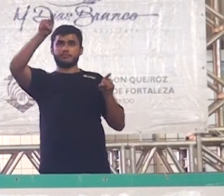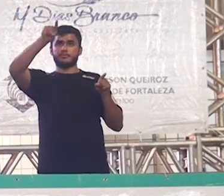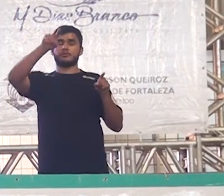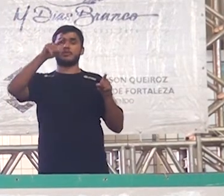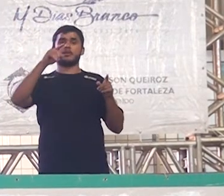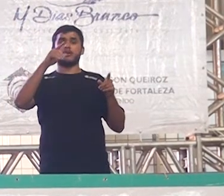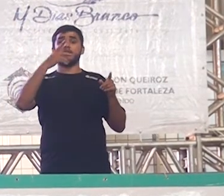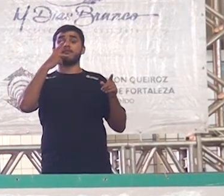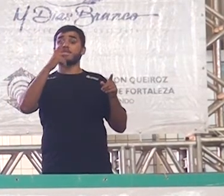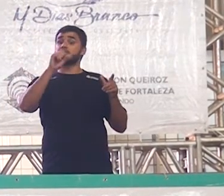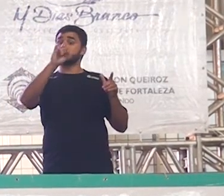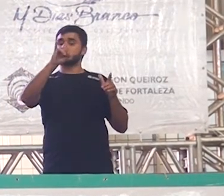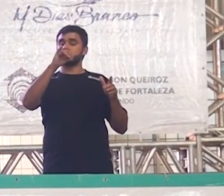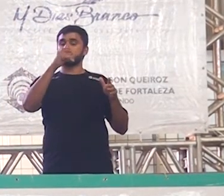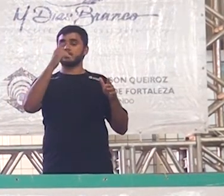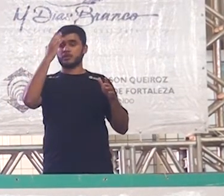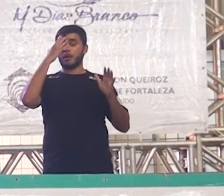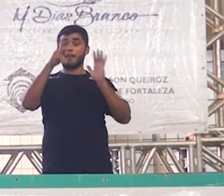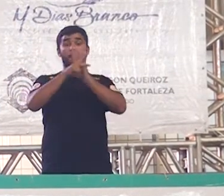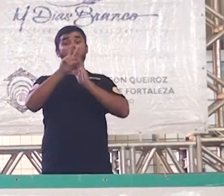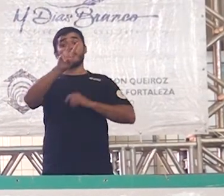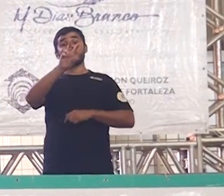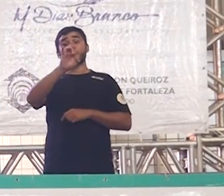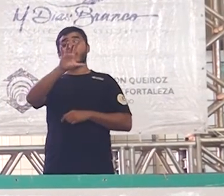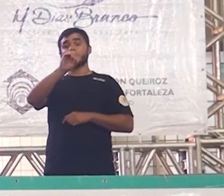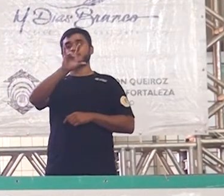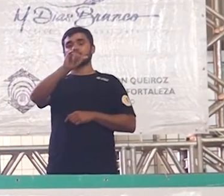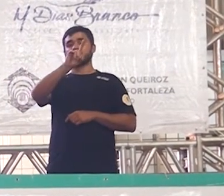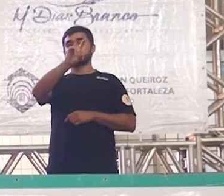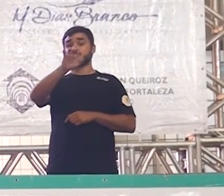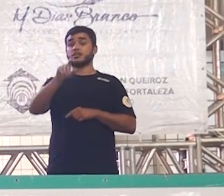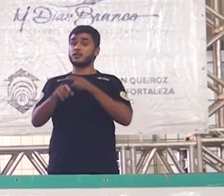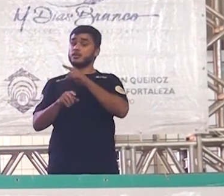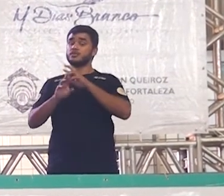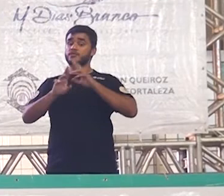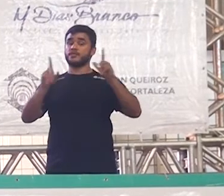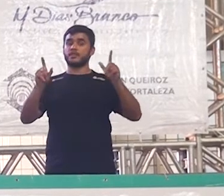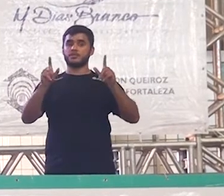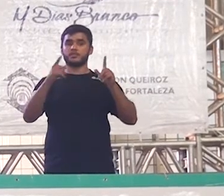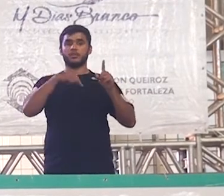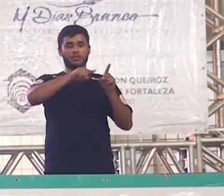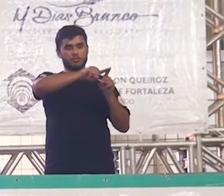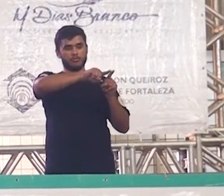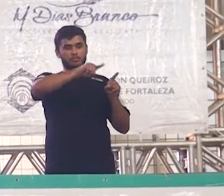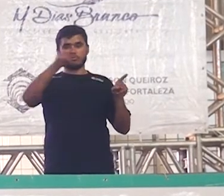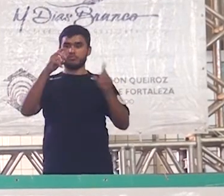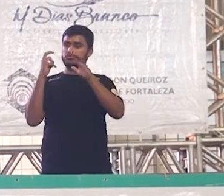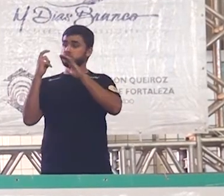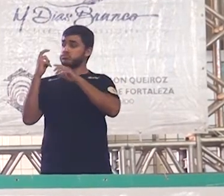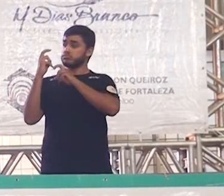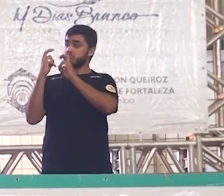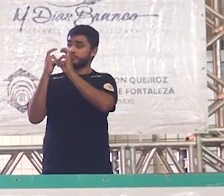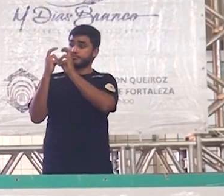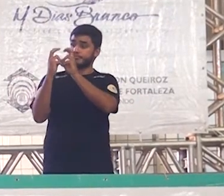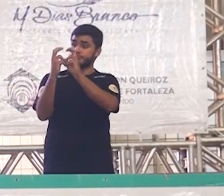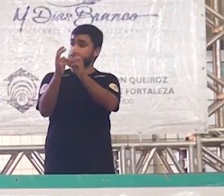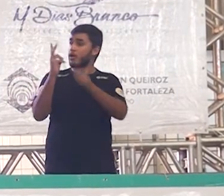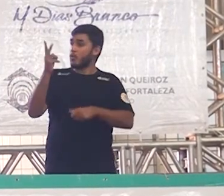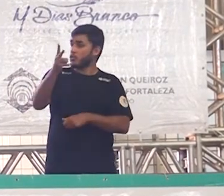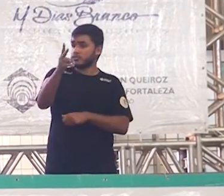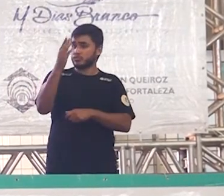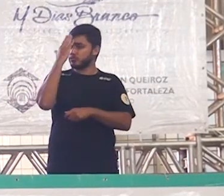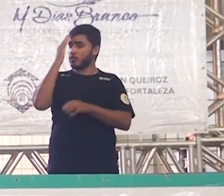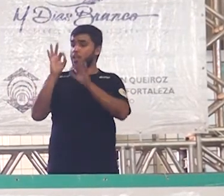reta horizontal se fosse o gráfico da velocidade. E esse é o gráfico da posição. Então, o trem continua andando, o espaço continua